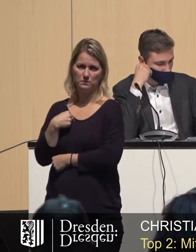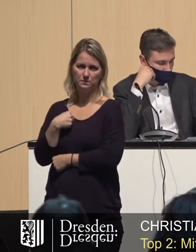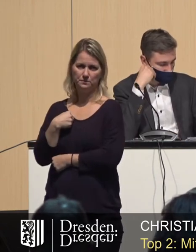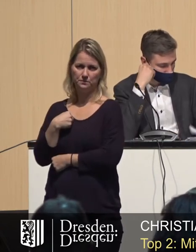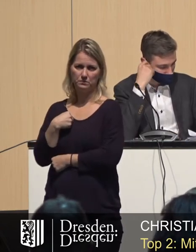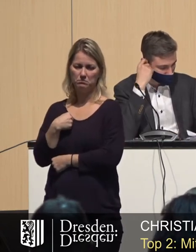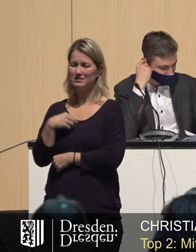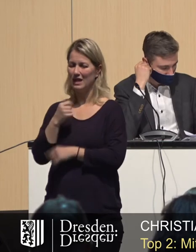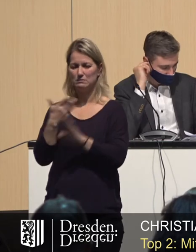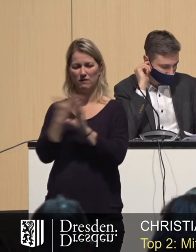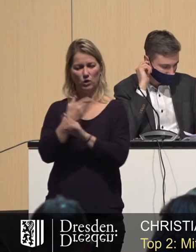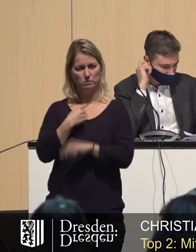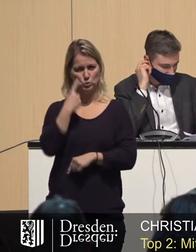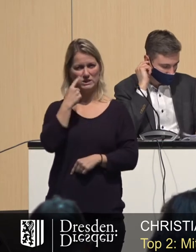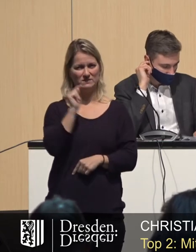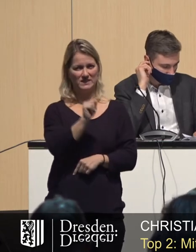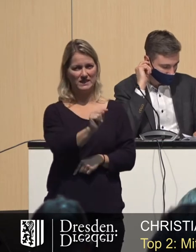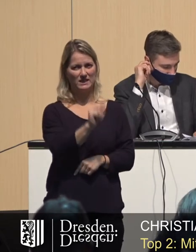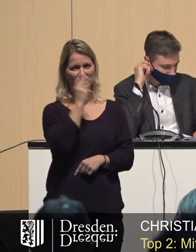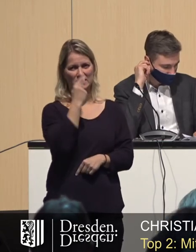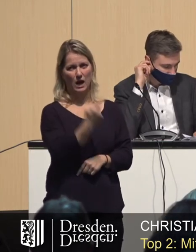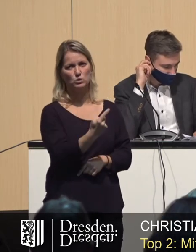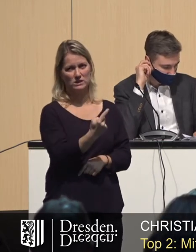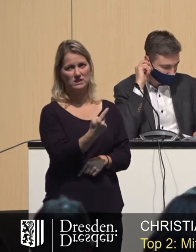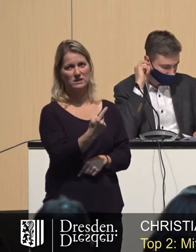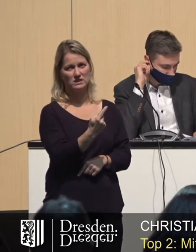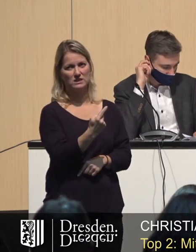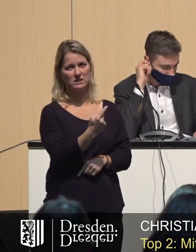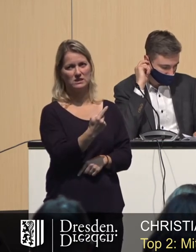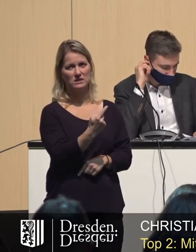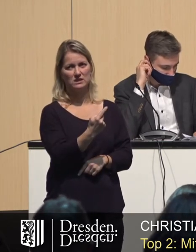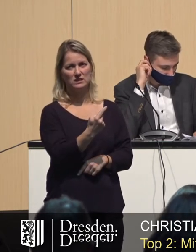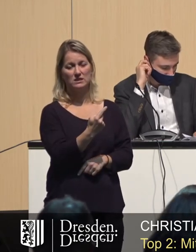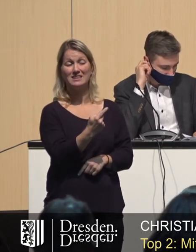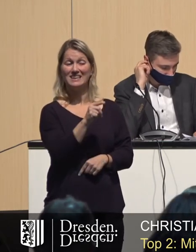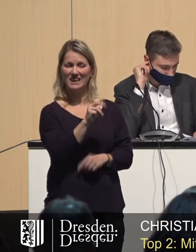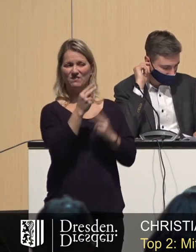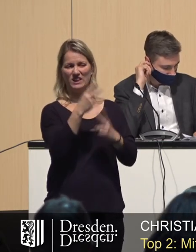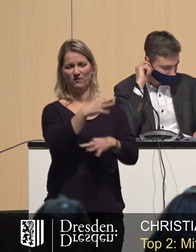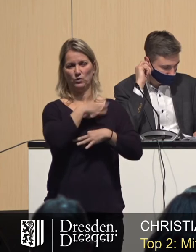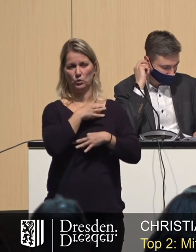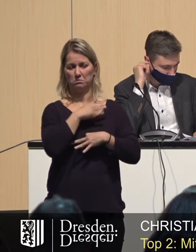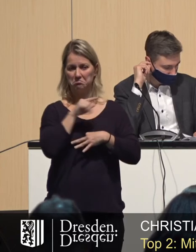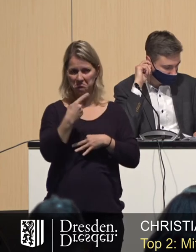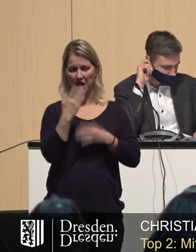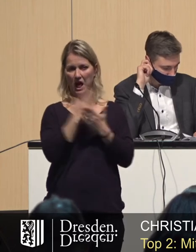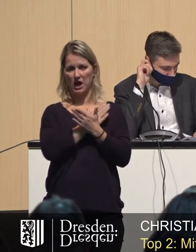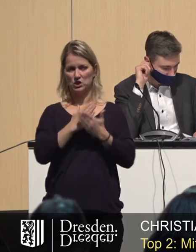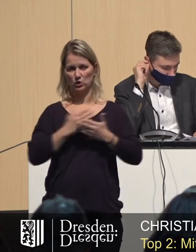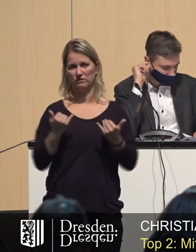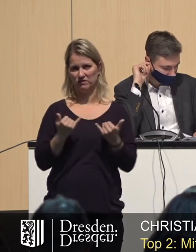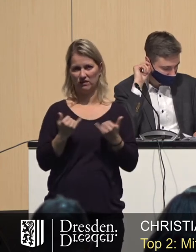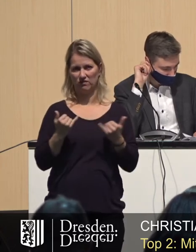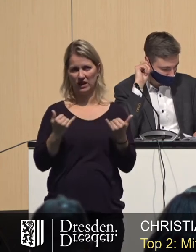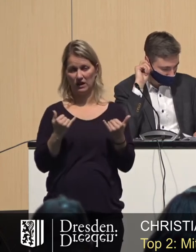wissen und das ist für meine eigene Entscheidung auch, was wir gegebenenfalls hier